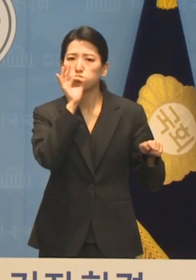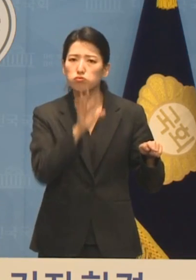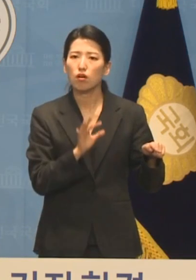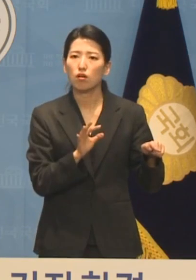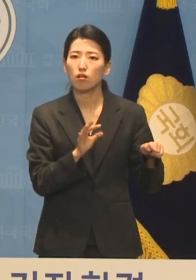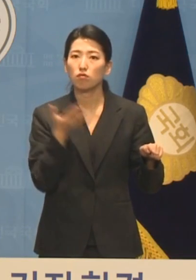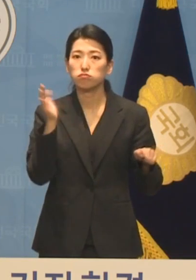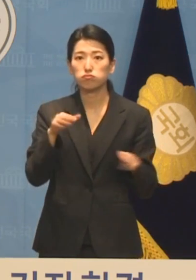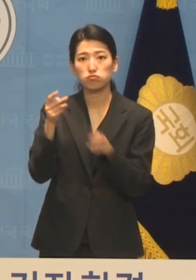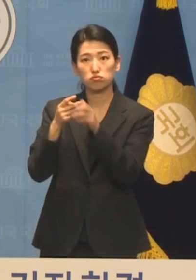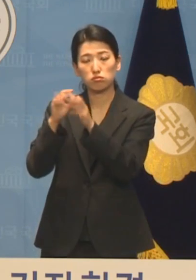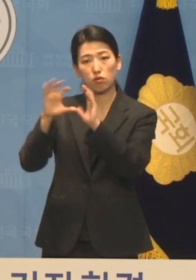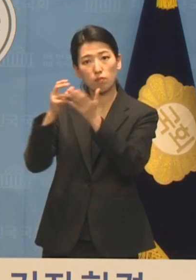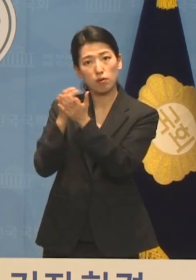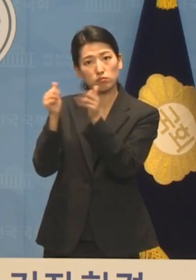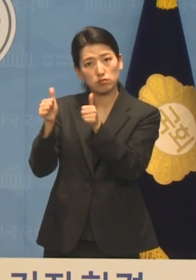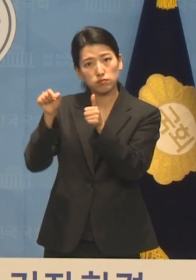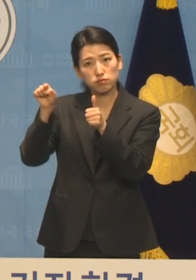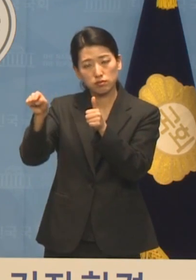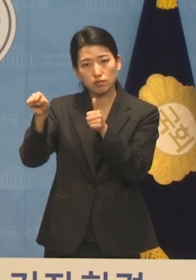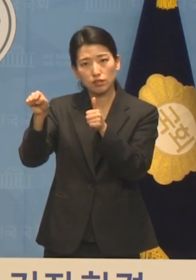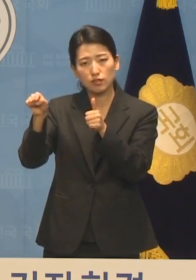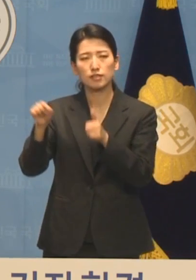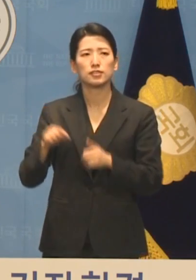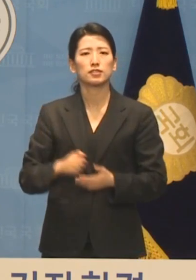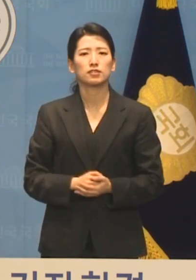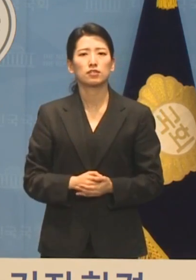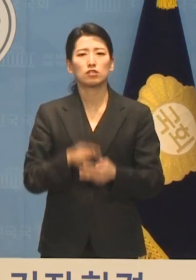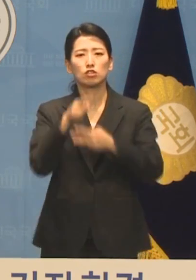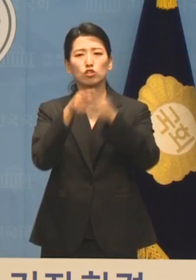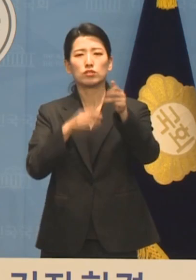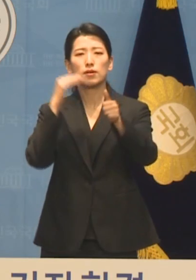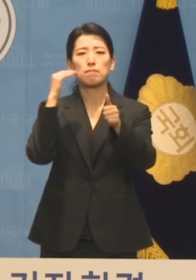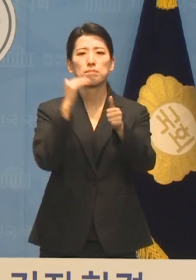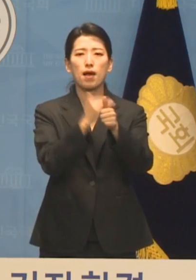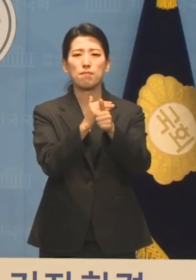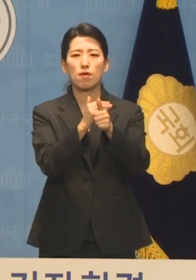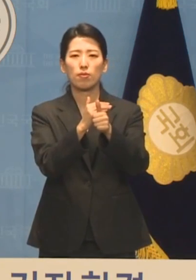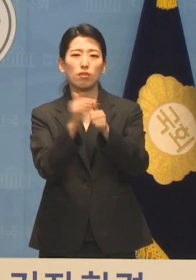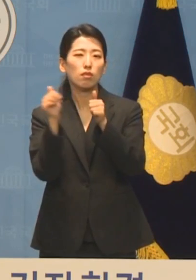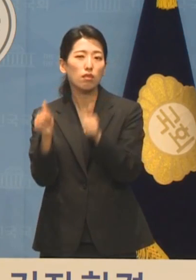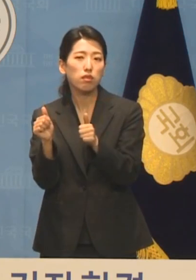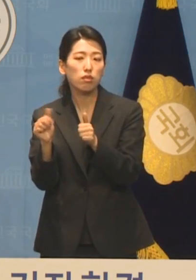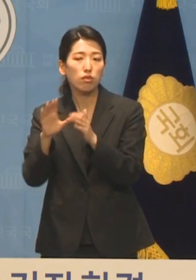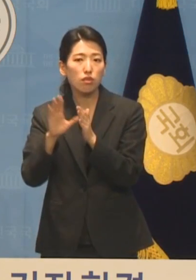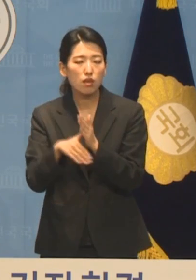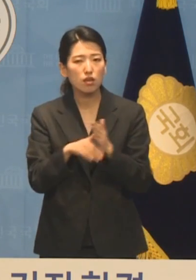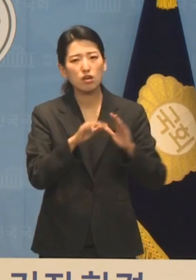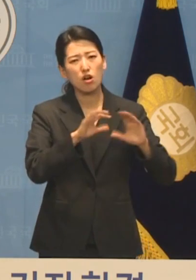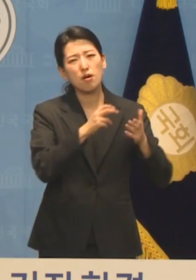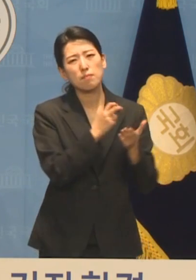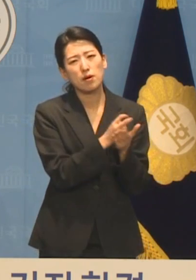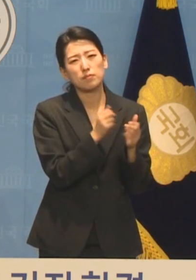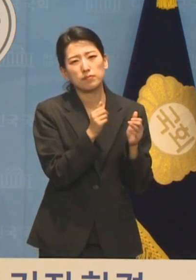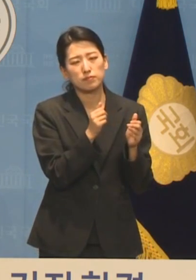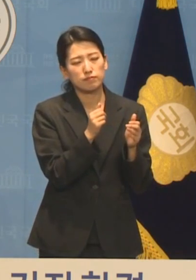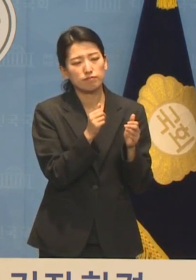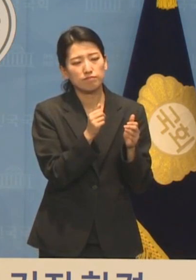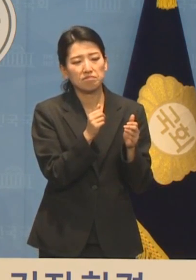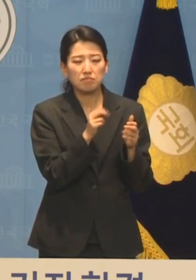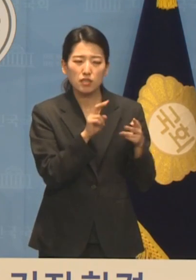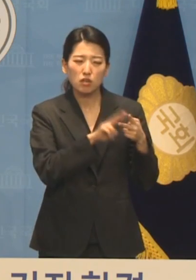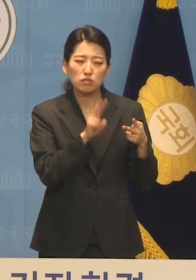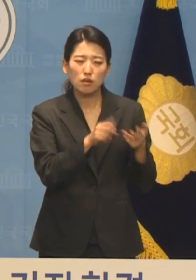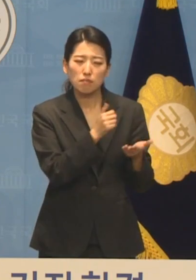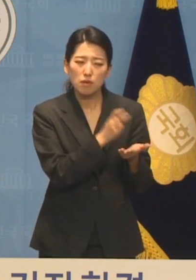헌재는 헌법재판, 즉 파면을 정하는 재판이므로 형소법을 준용하지 않을 수 있고 과거 사례도